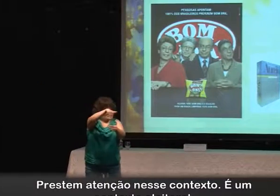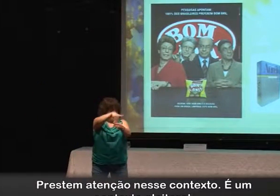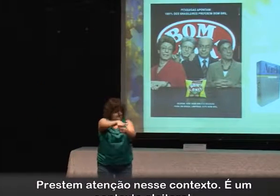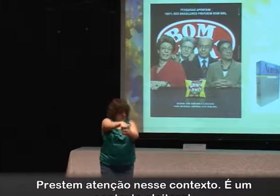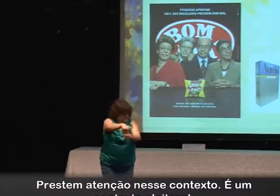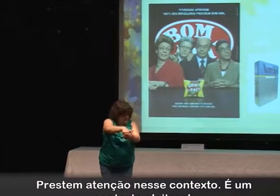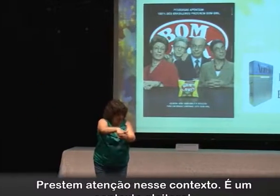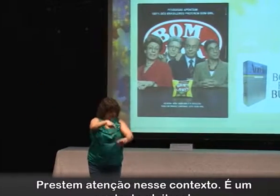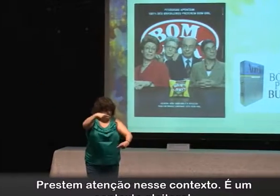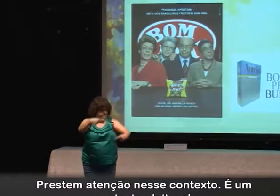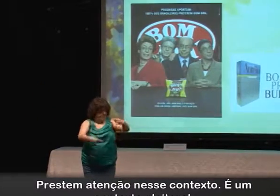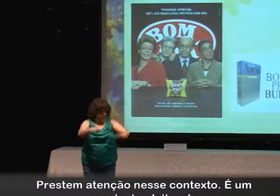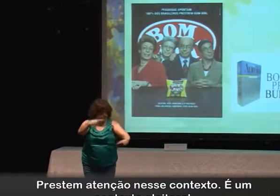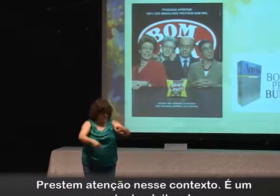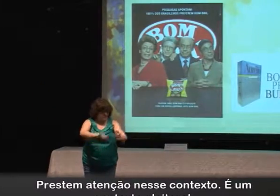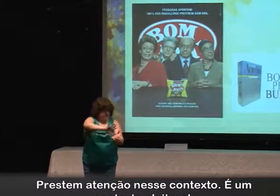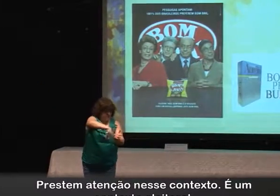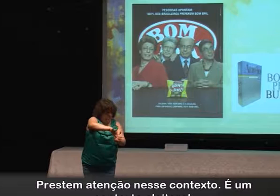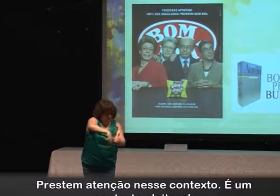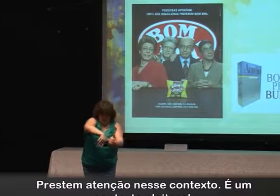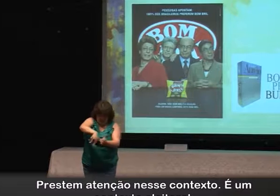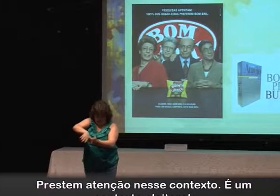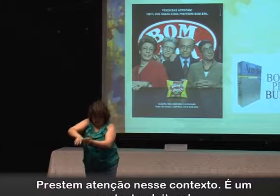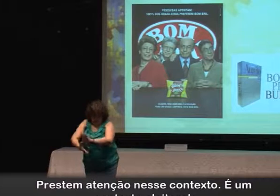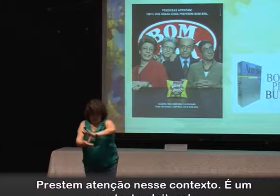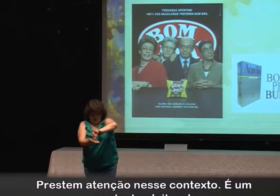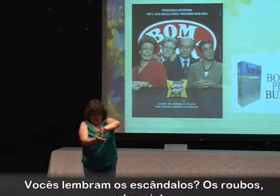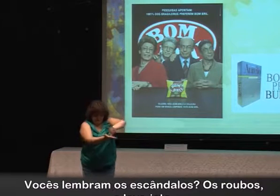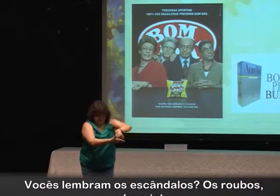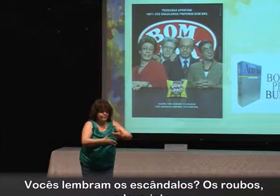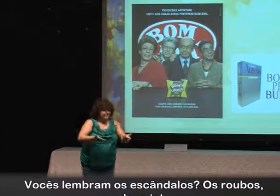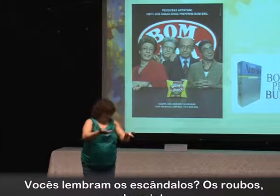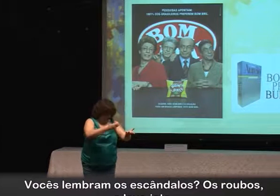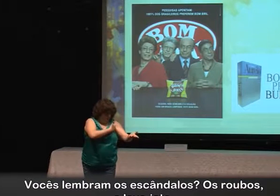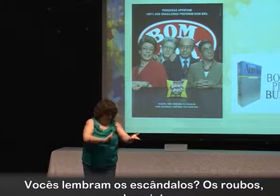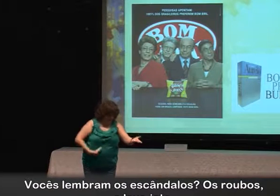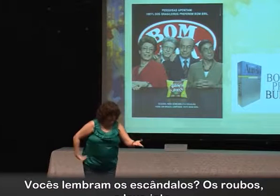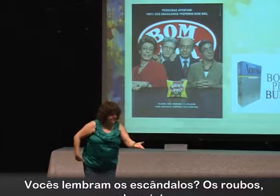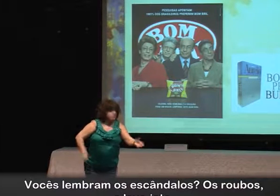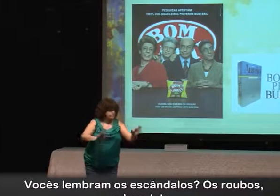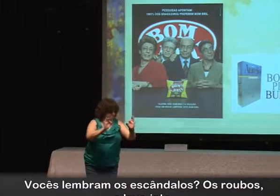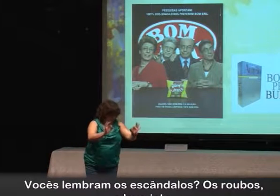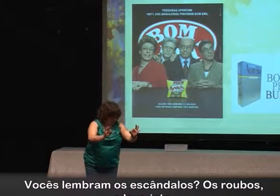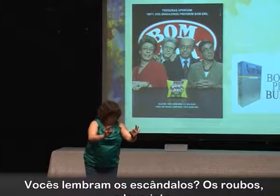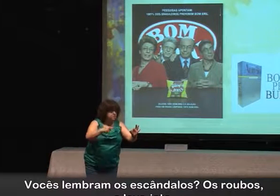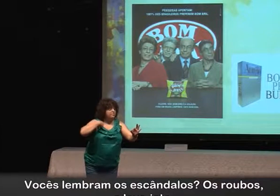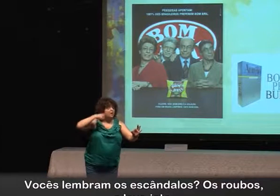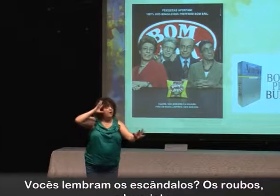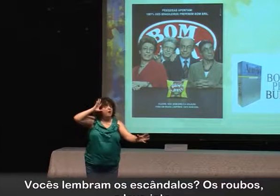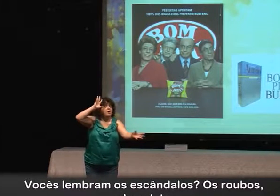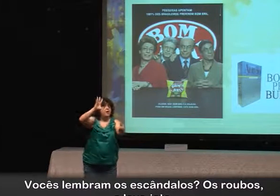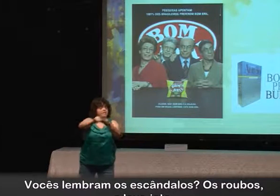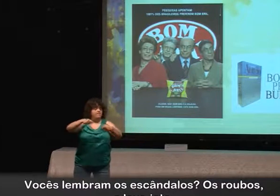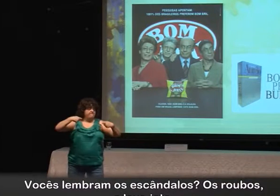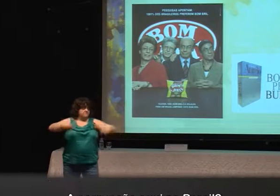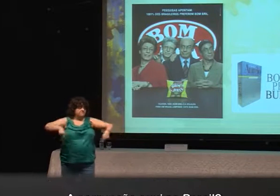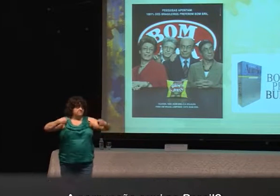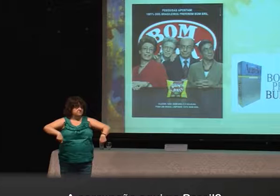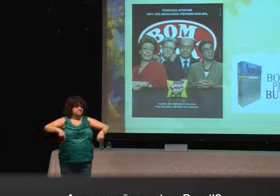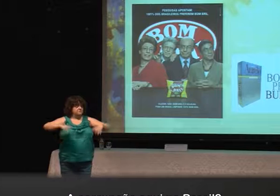Prestem atenção nesse contexto. É um contexto eleitoral. Vocês lembram os escândalos dos roubos, lava-jato, a corrupção